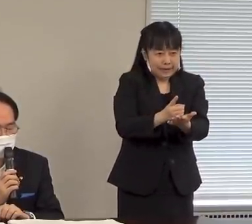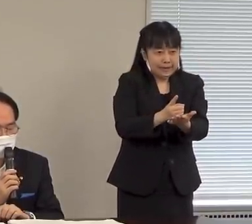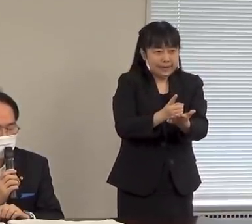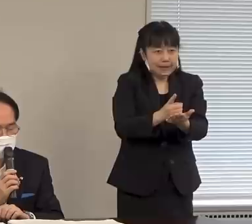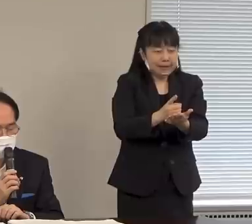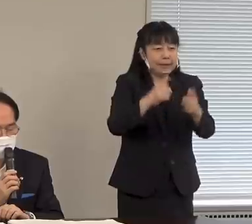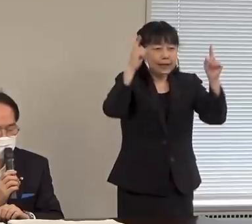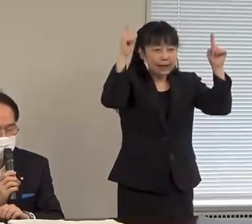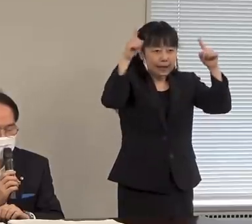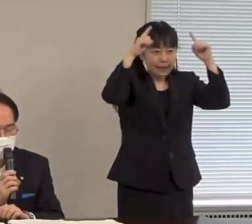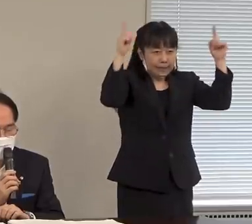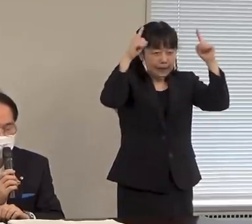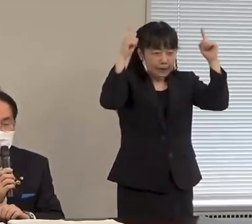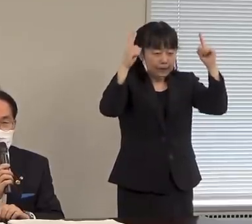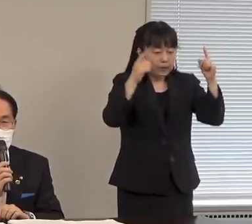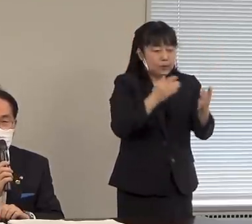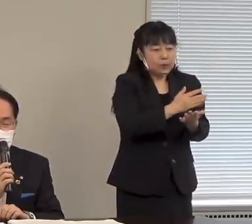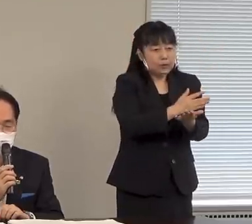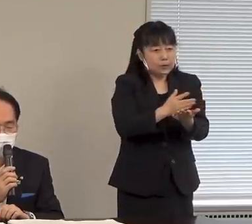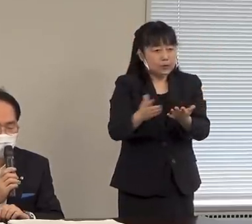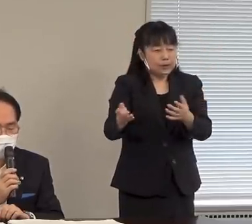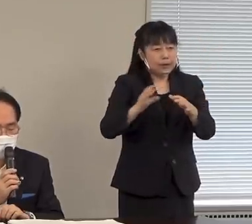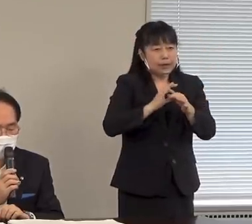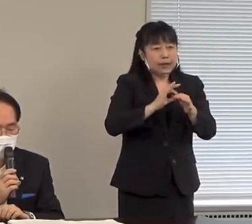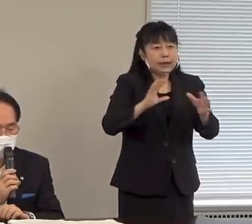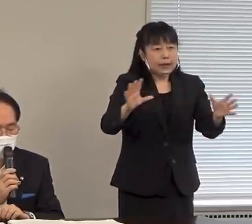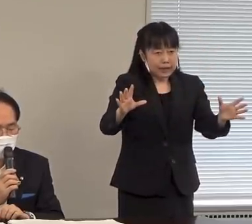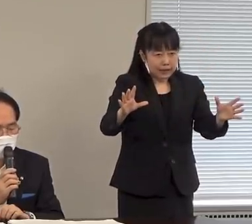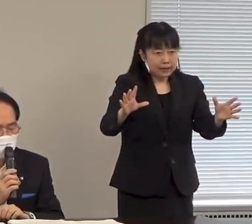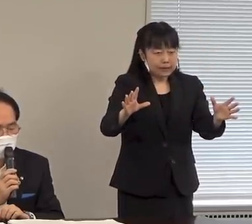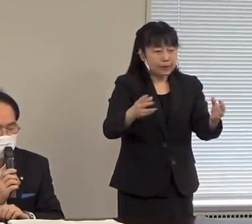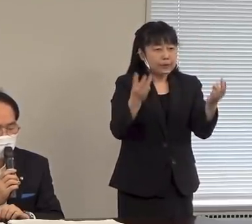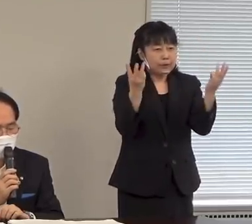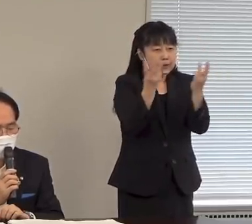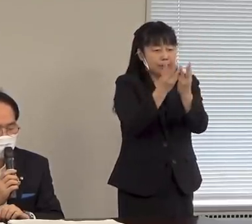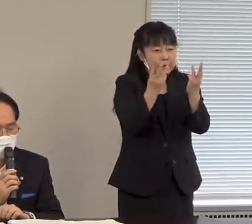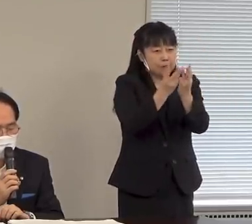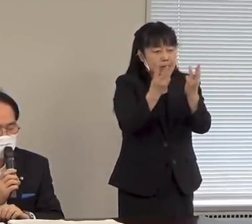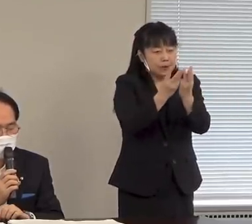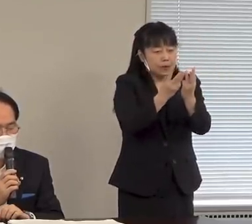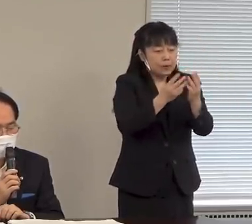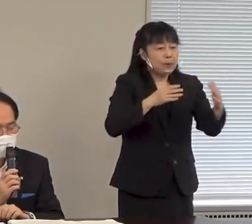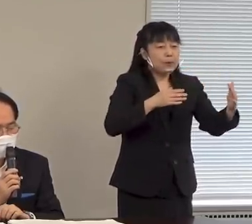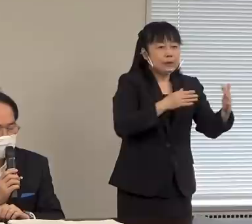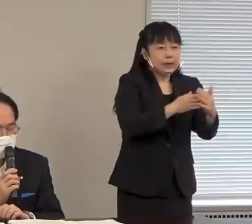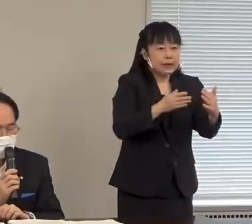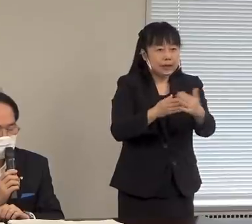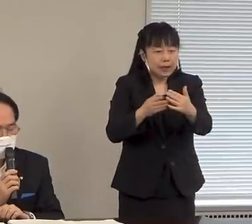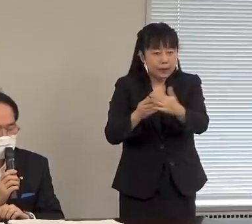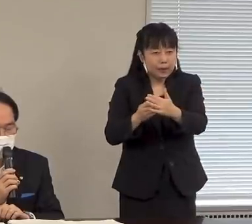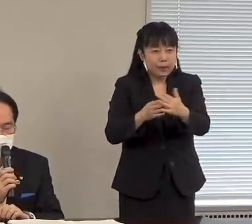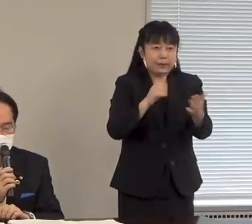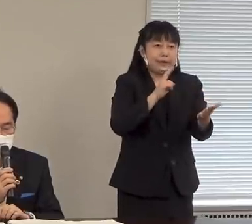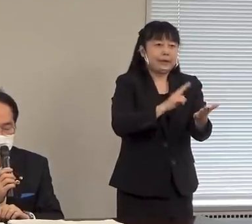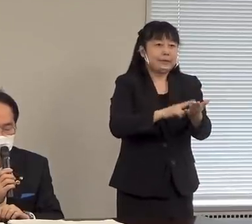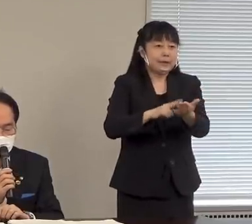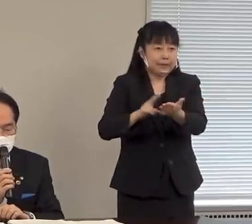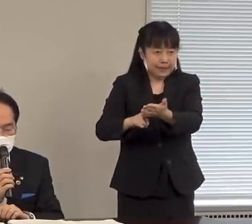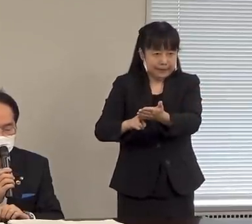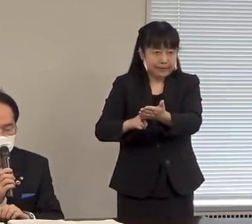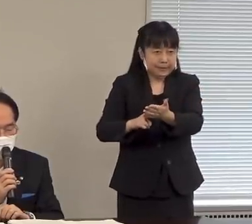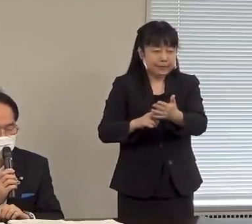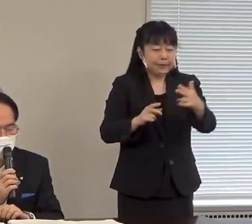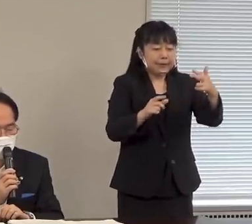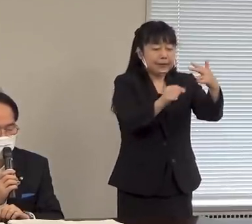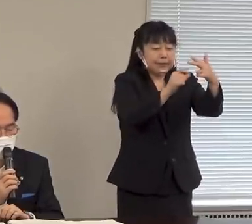ベントの種別に応じ移行期間ごとの人数上限などを定めたところでありますが、この7月10日からこ